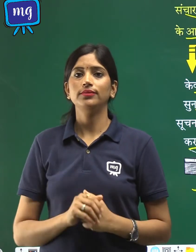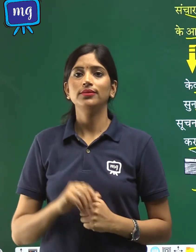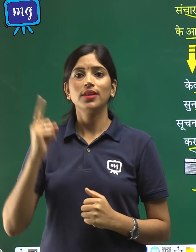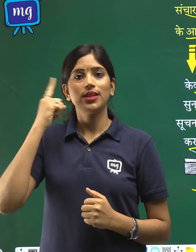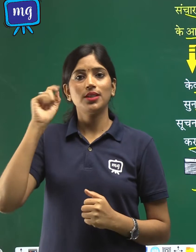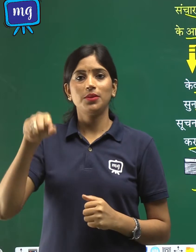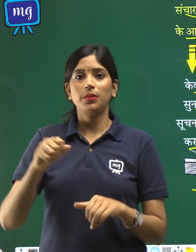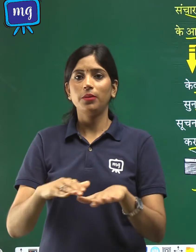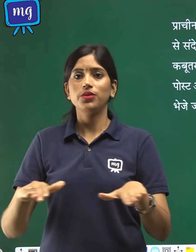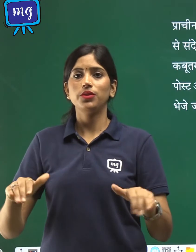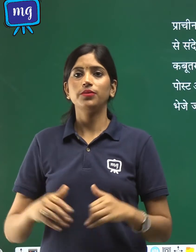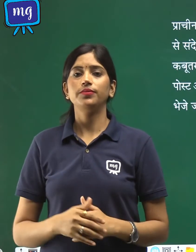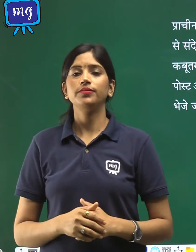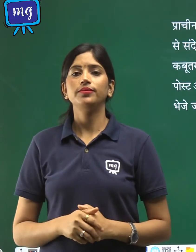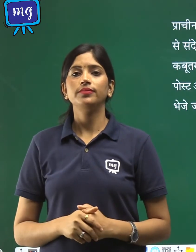समझ में आए बच्चों?